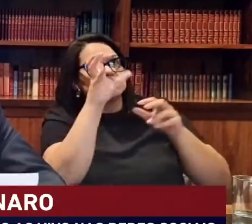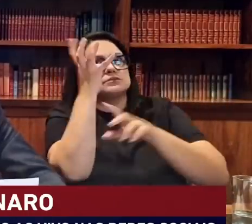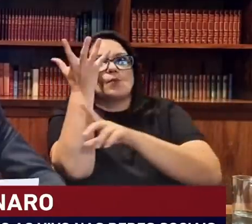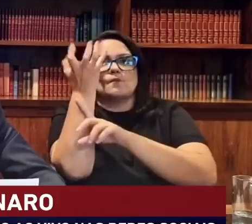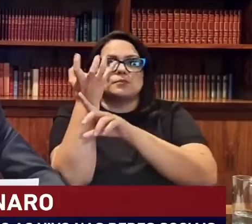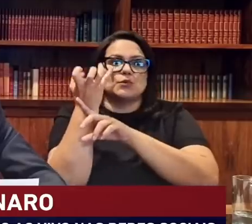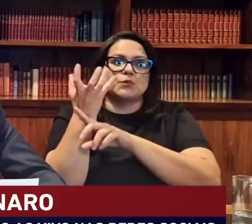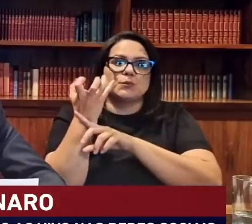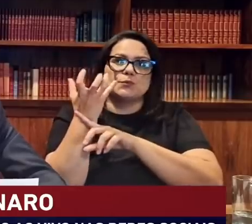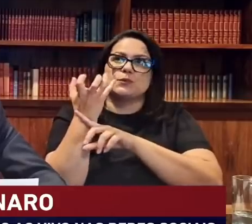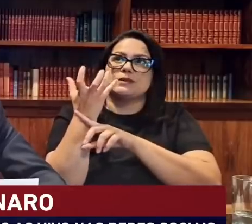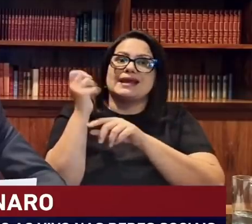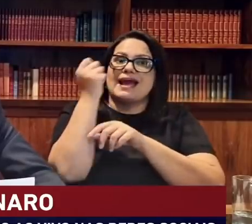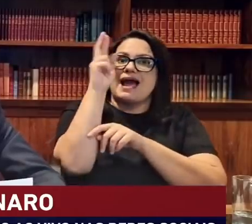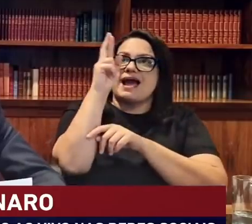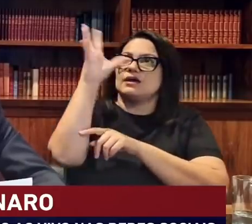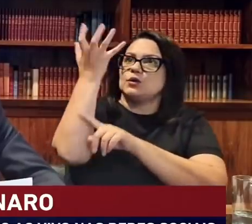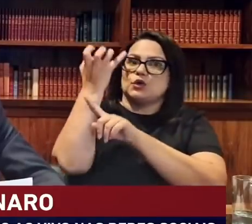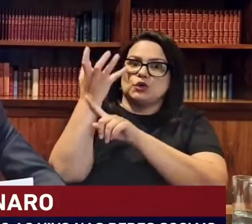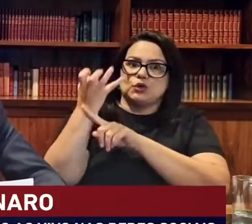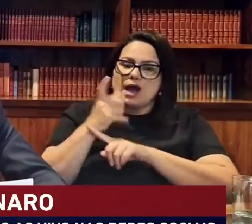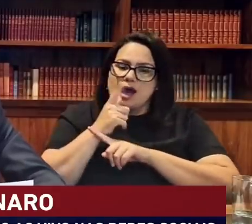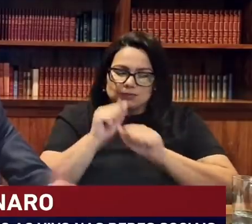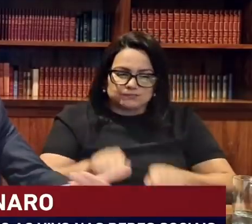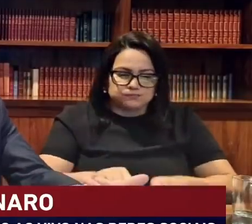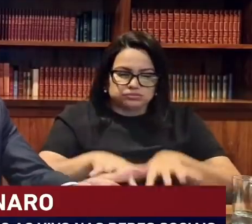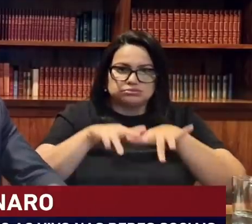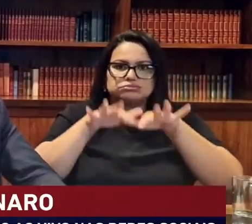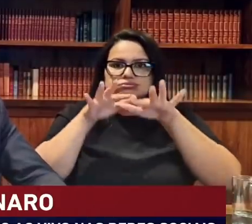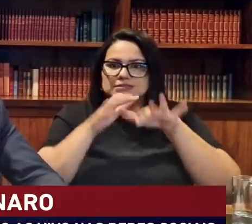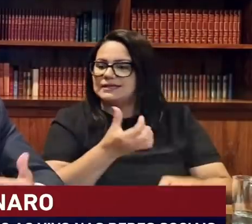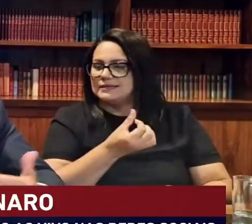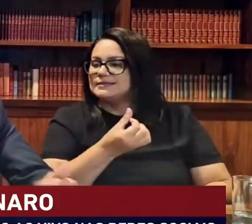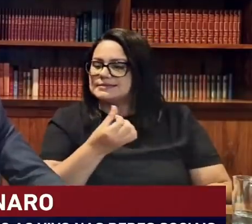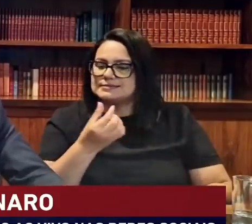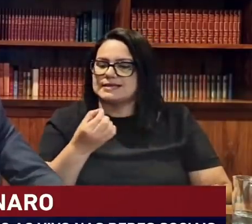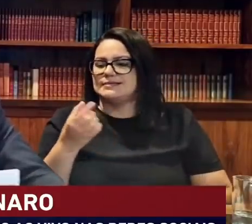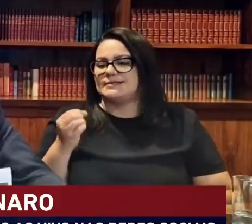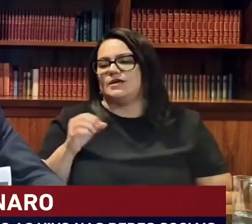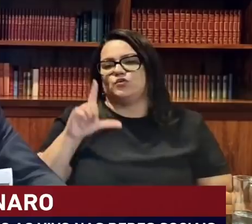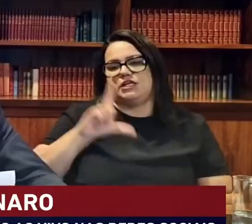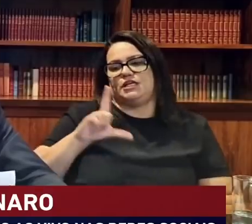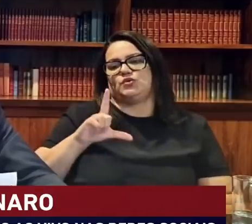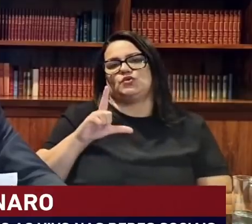média 600 litros por dia. Como lá a umidade é baixa, né? Já uma máquina, a mesma máquina de São Paulo, poderá produzir 900 litros de